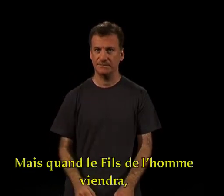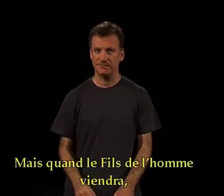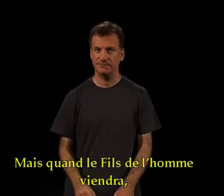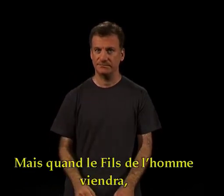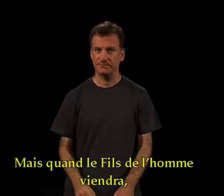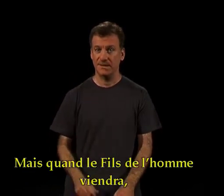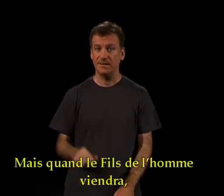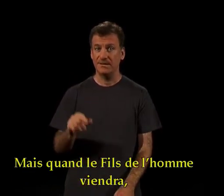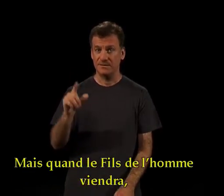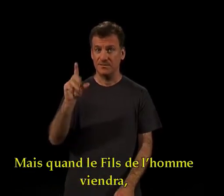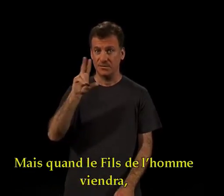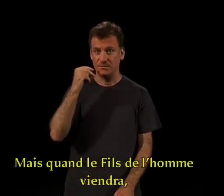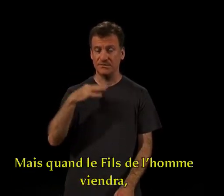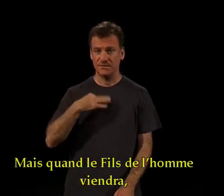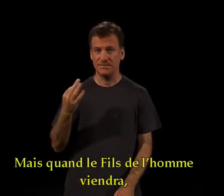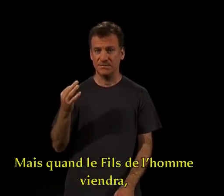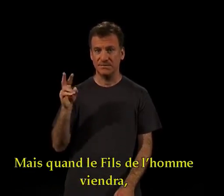Mais, quand le Fils de l'homme viendra,